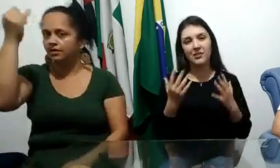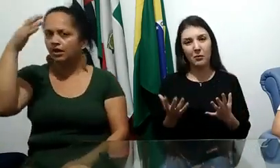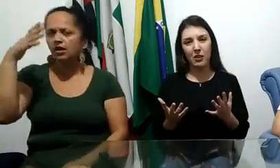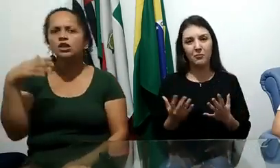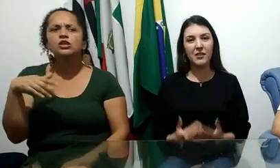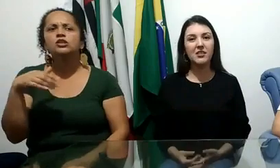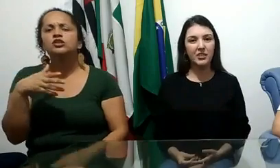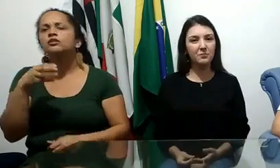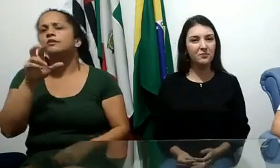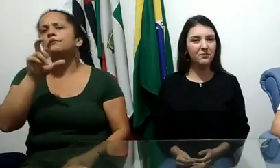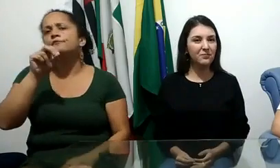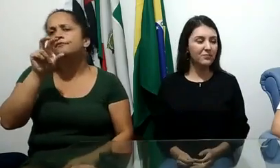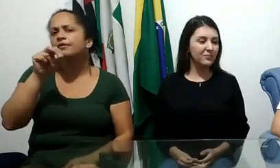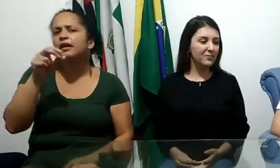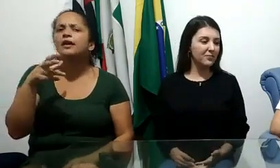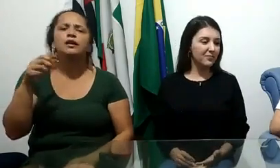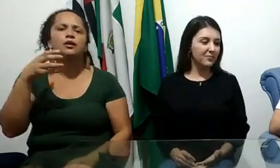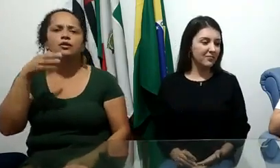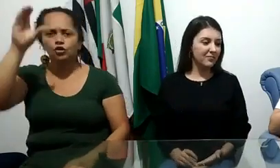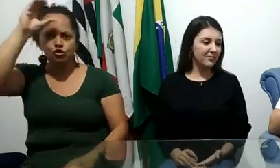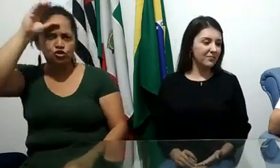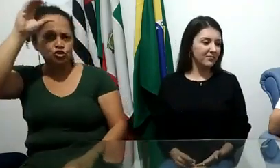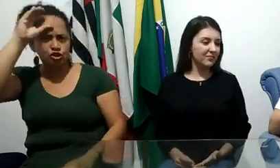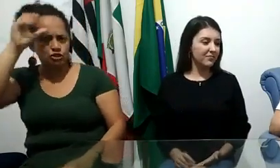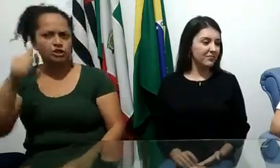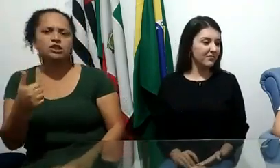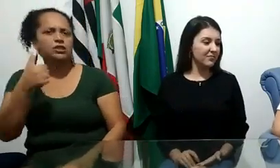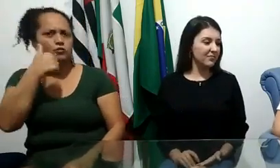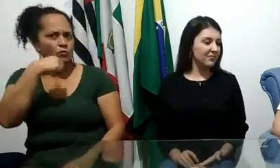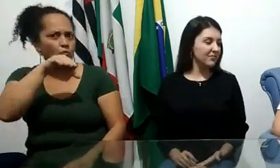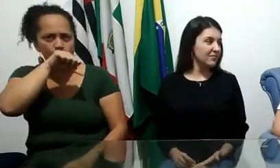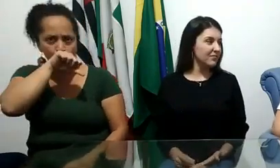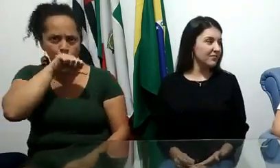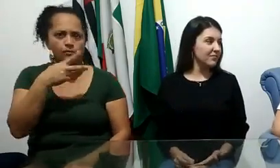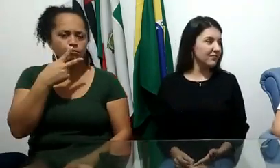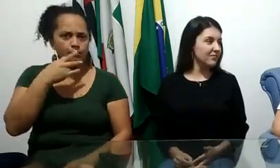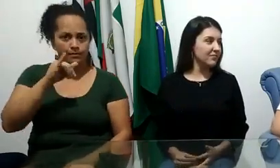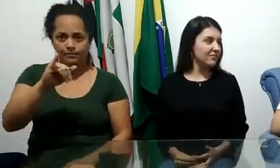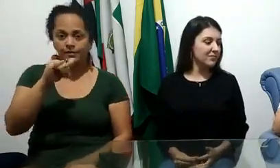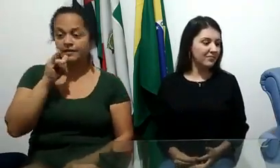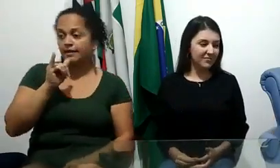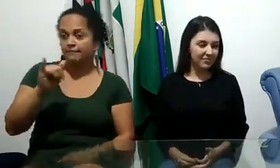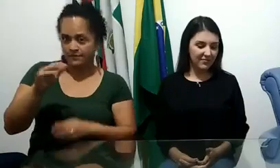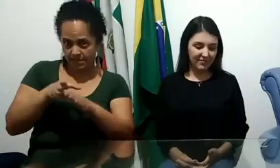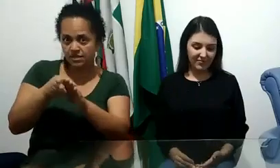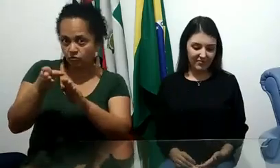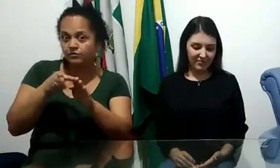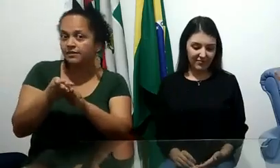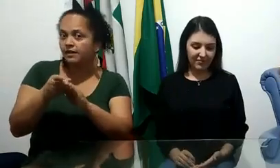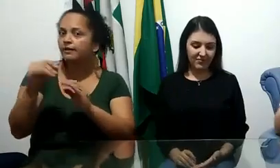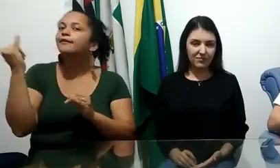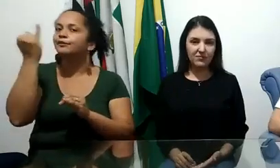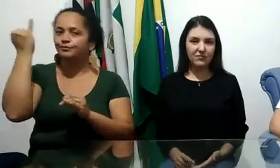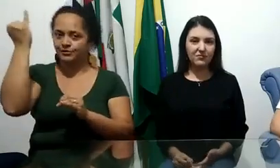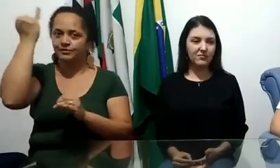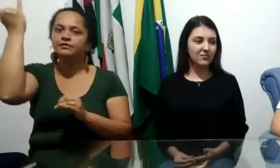mas também fazer. Amém. E quando ela chega no palácio, que ela era uma